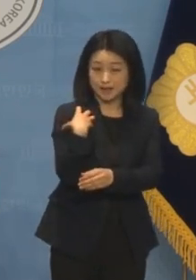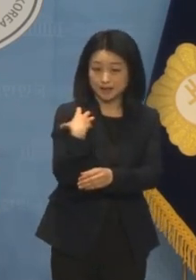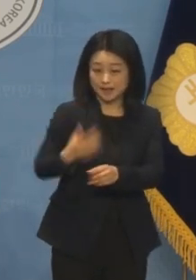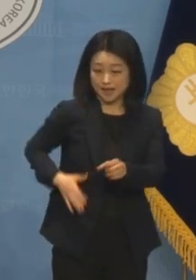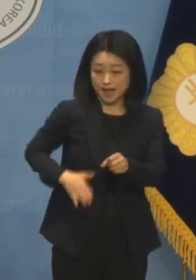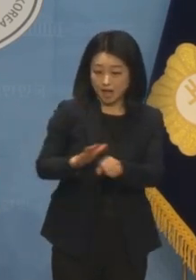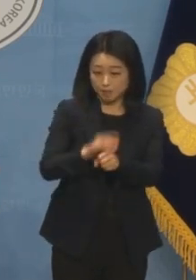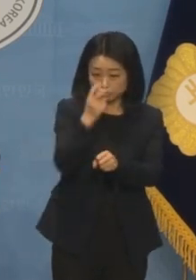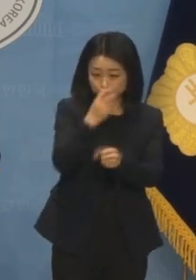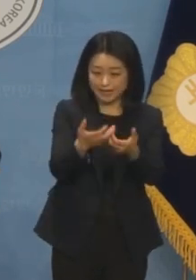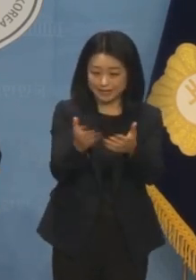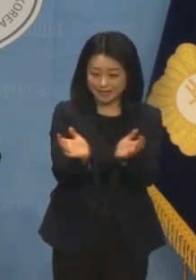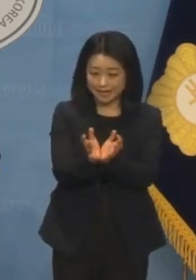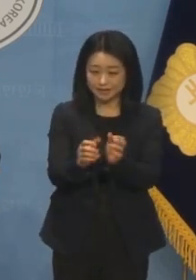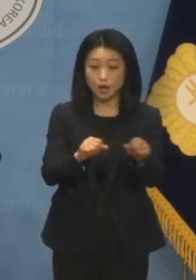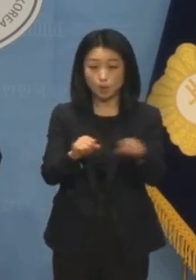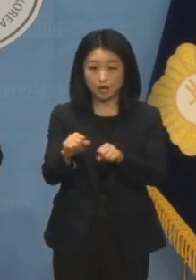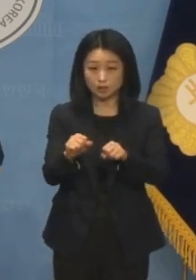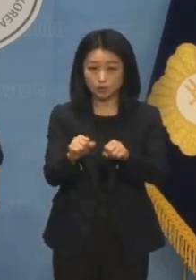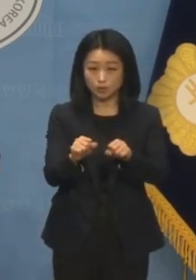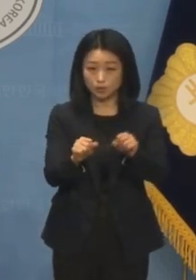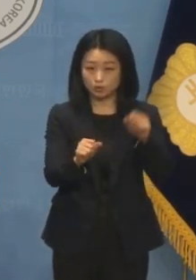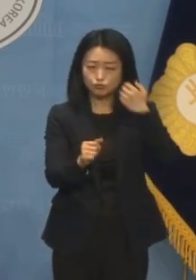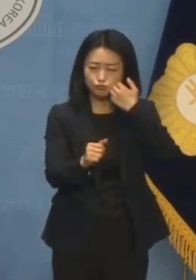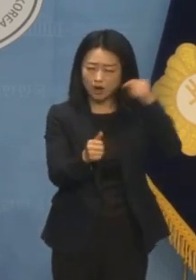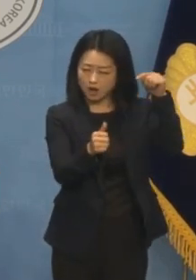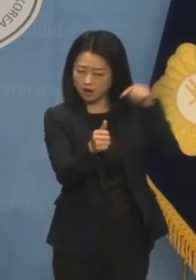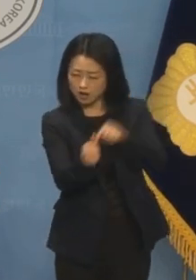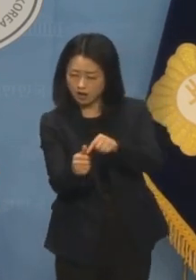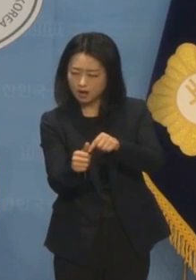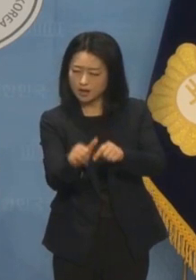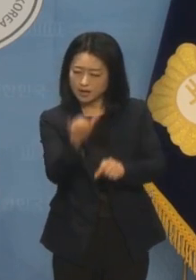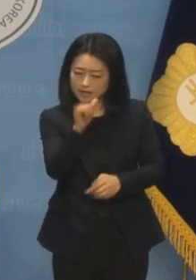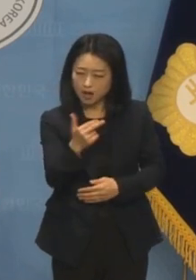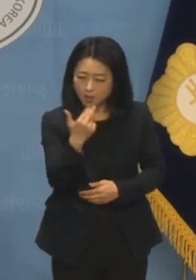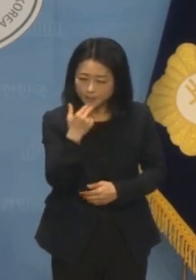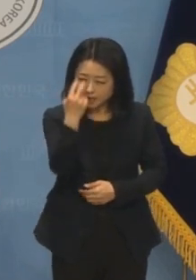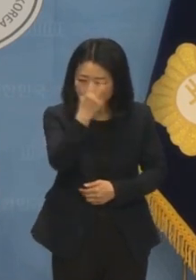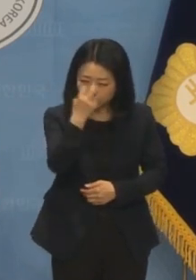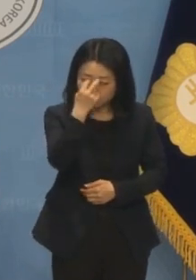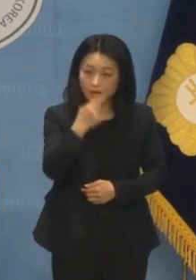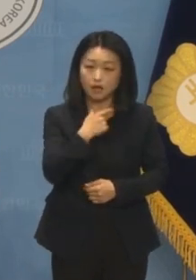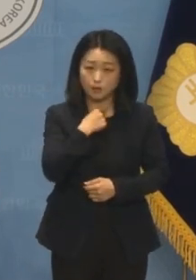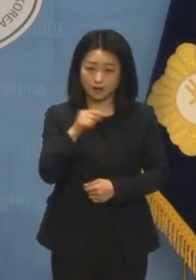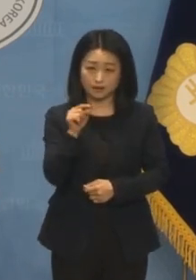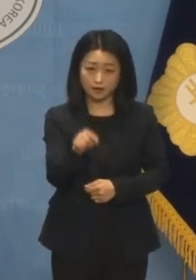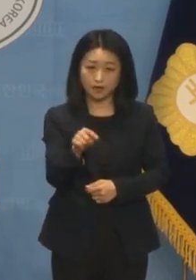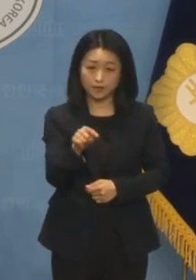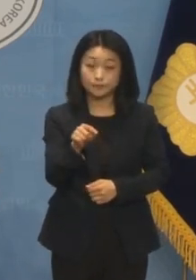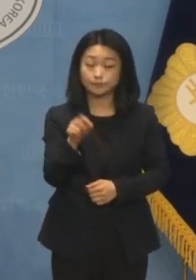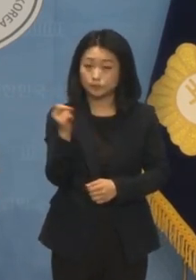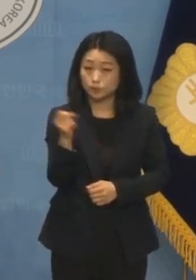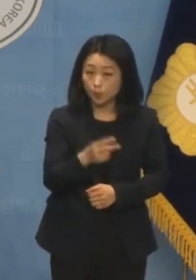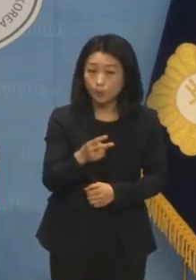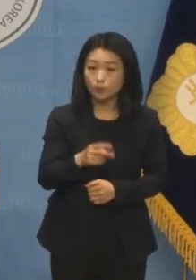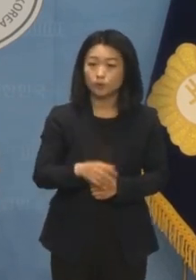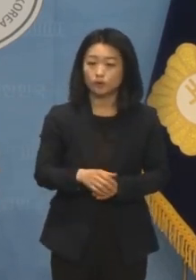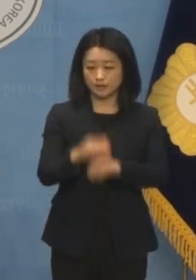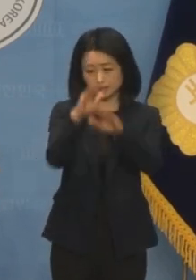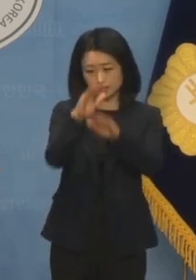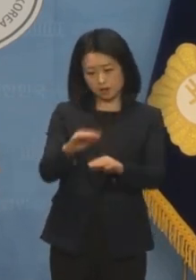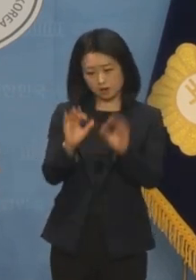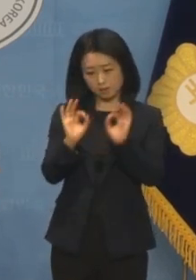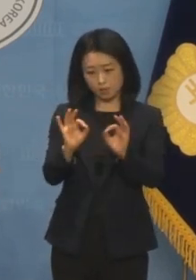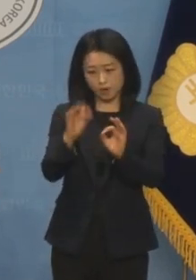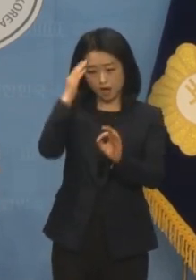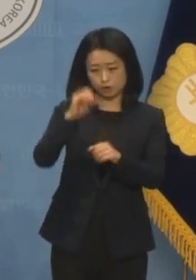해병대 수사단의 활동에 외압이 있었는지를 규명하는 것입니다. 나아가 일련의 사태를 바라보며